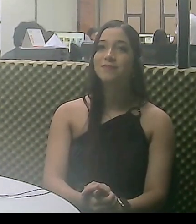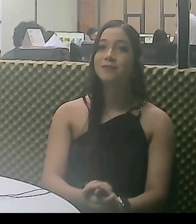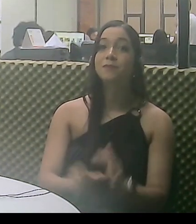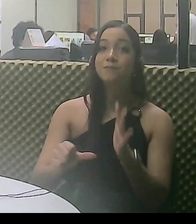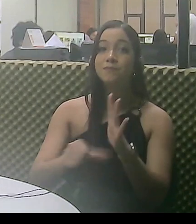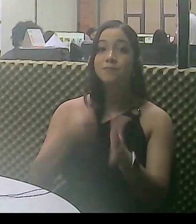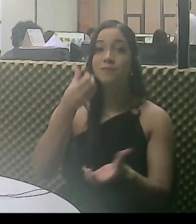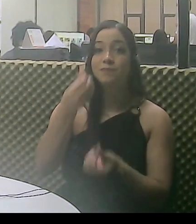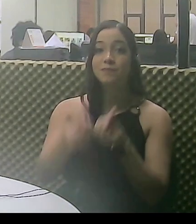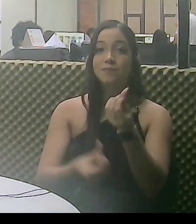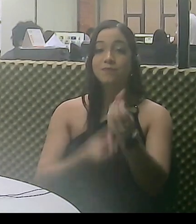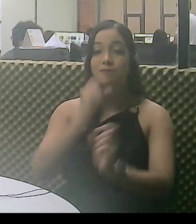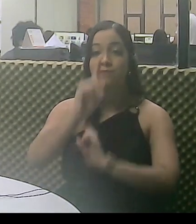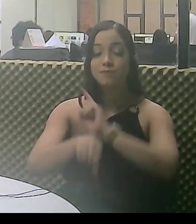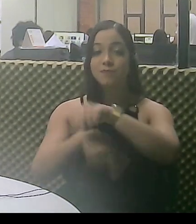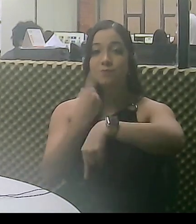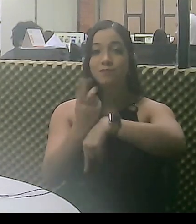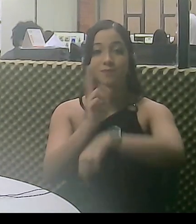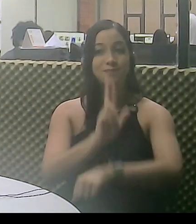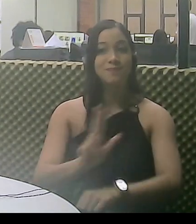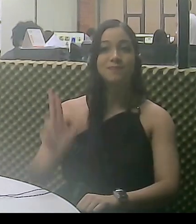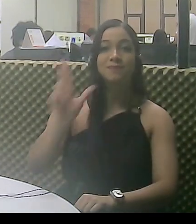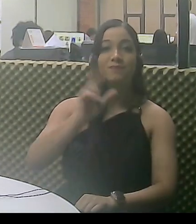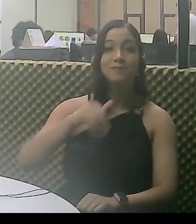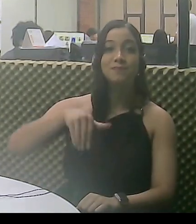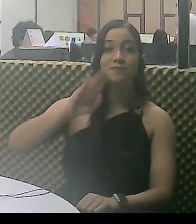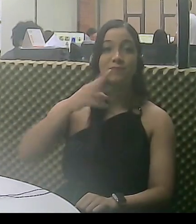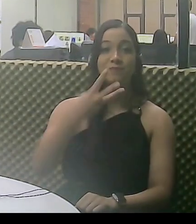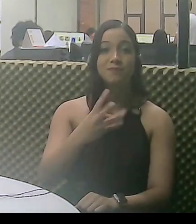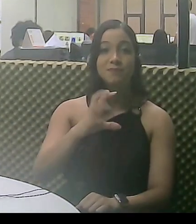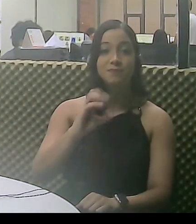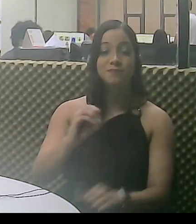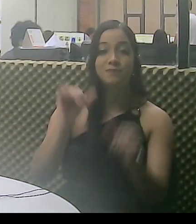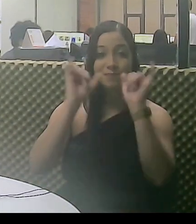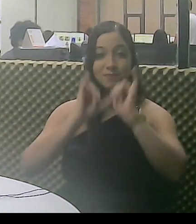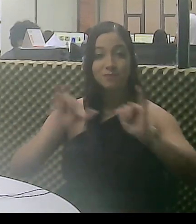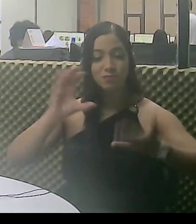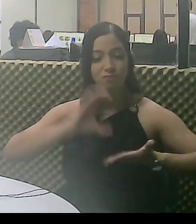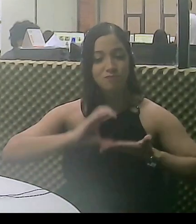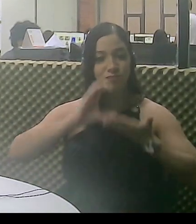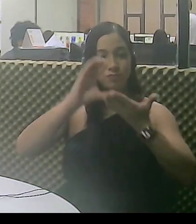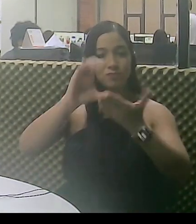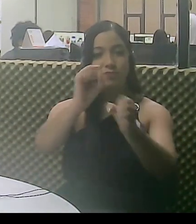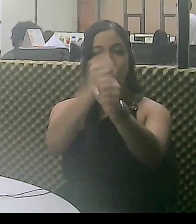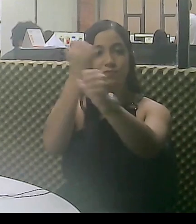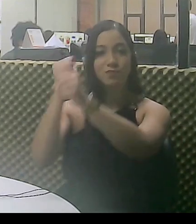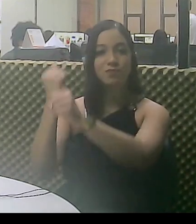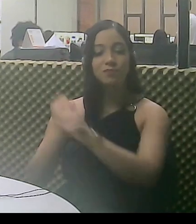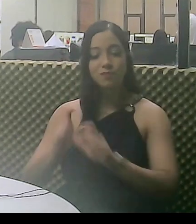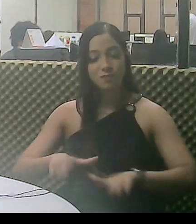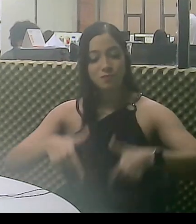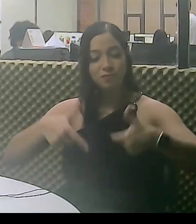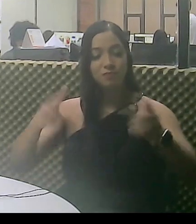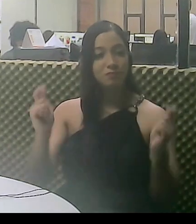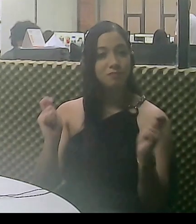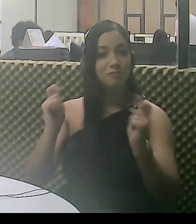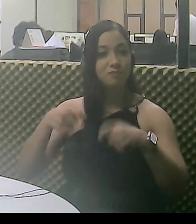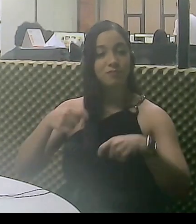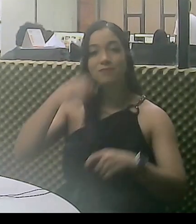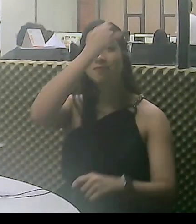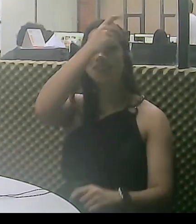Primeiro semestre de avanços para Uberlândia. Foram mais de 30 anúncios e investimentos em obras e ações viabilizadas